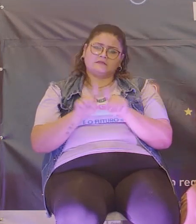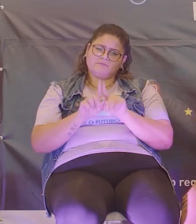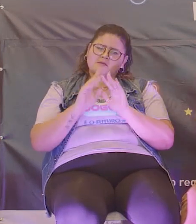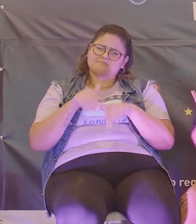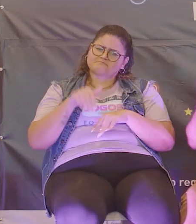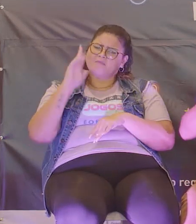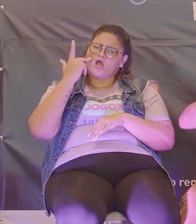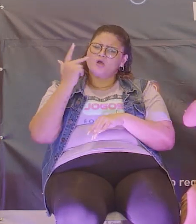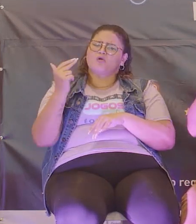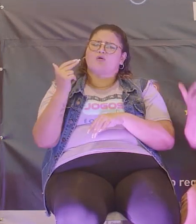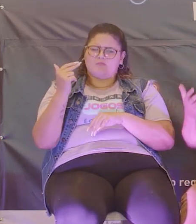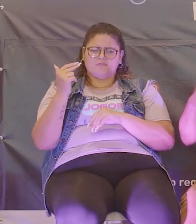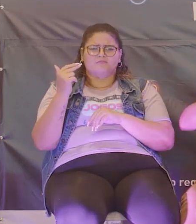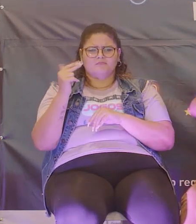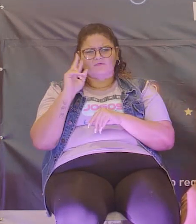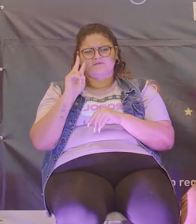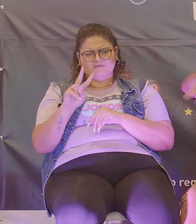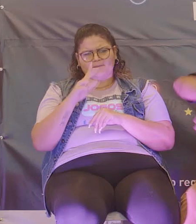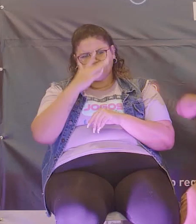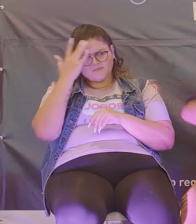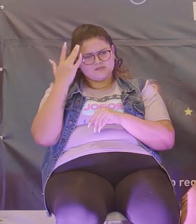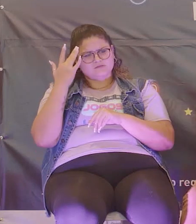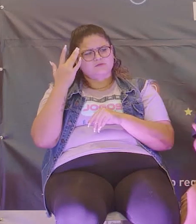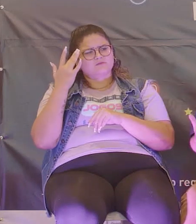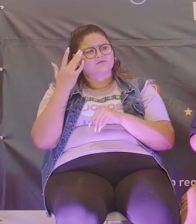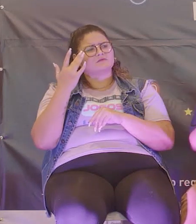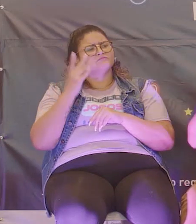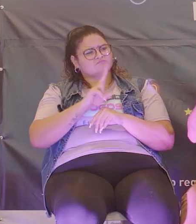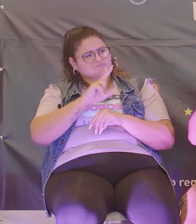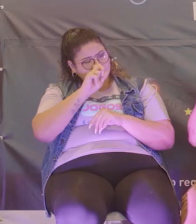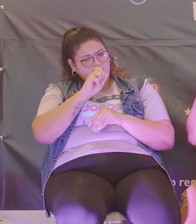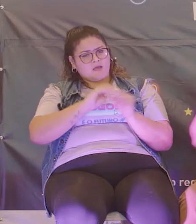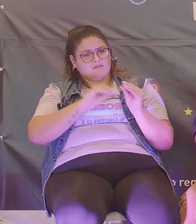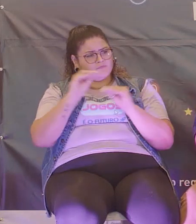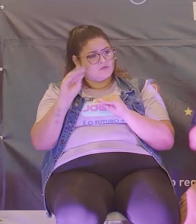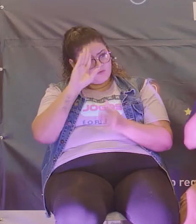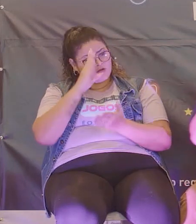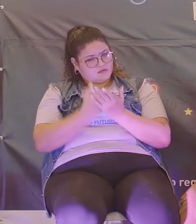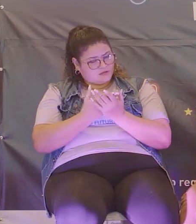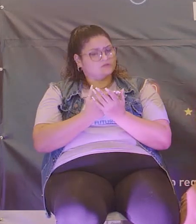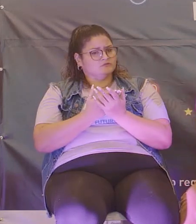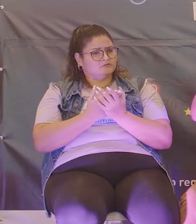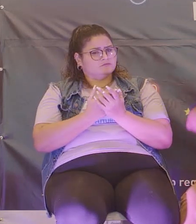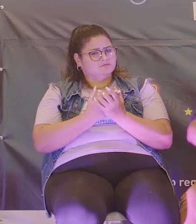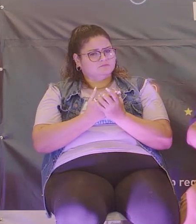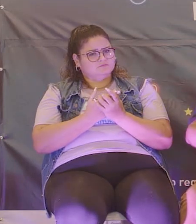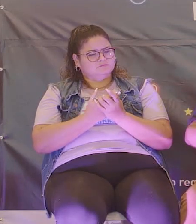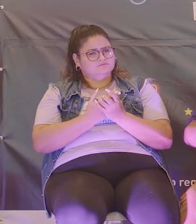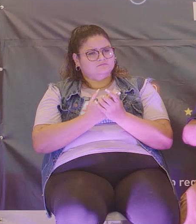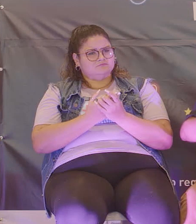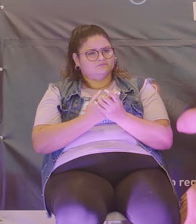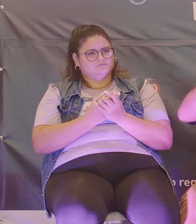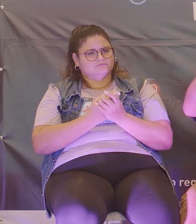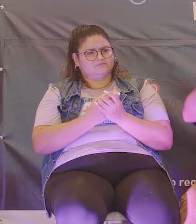vê que já é, né? Quando você está na indústria, você vê que tem bastante gente que a gente não conhece. Mas eu acredito que a gente, tendo mais projetos como